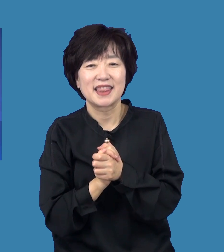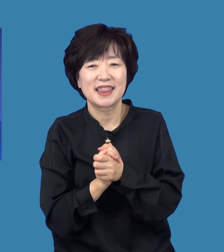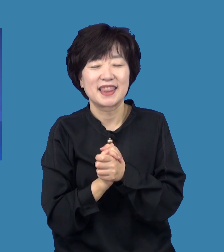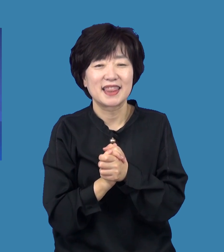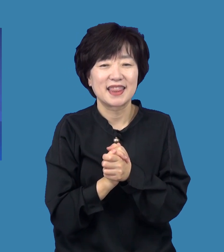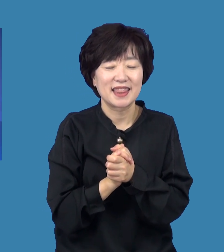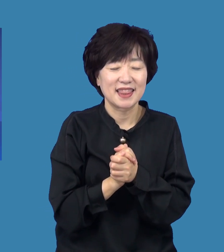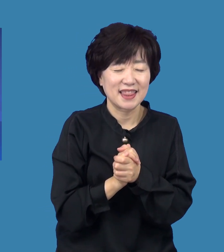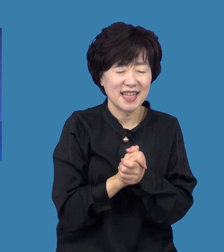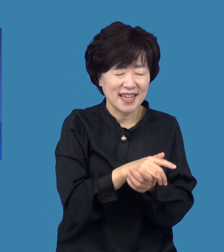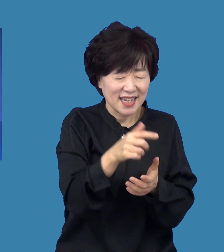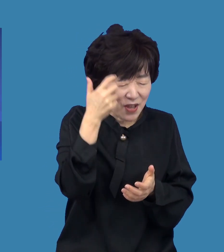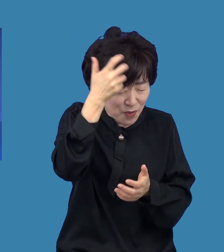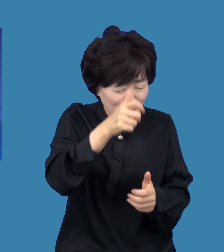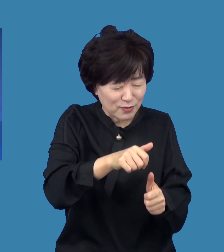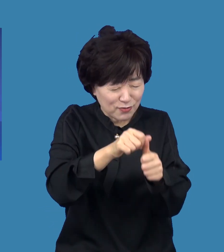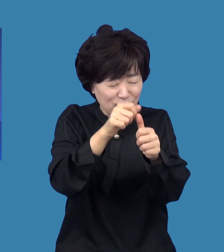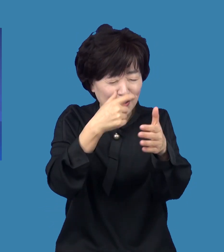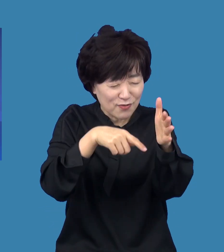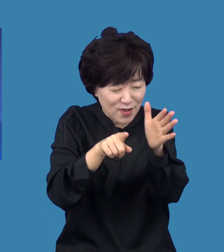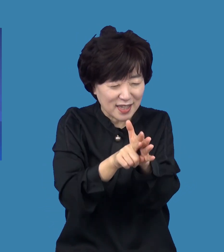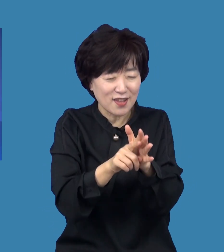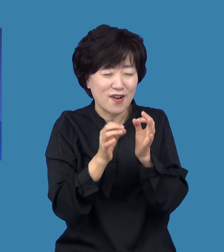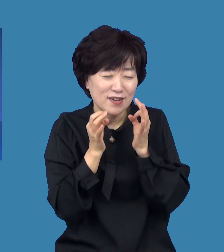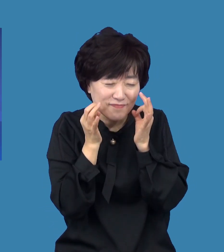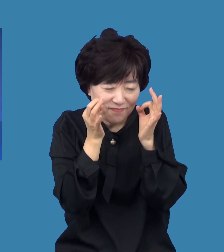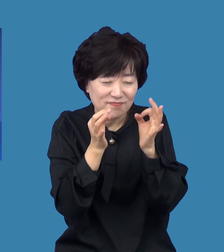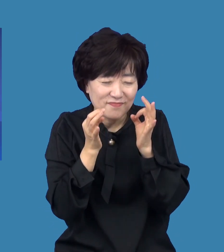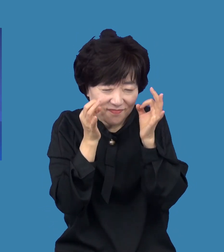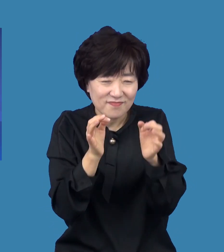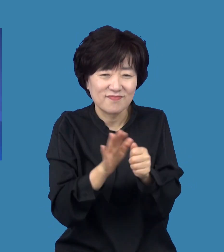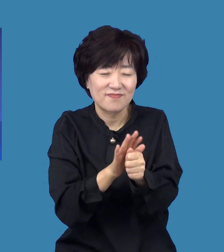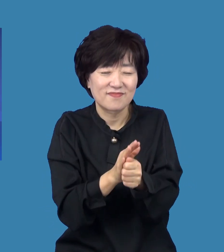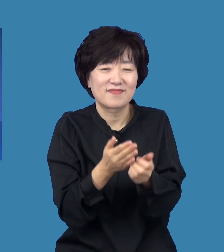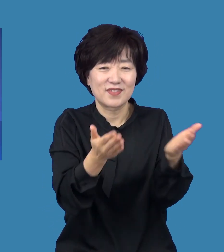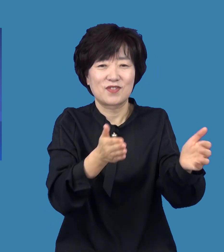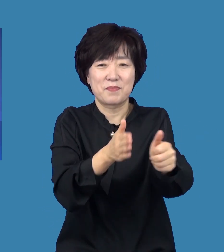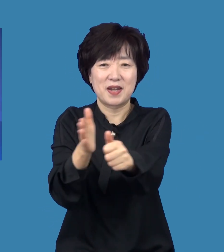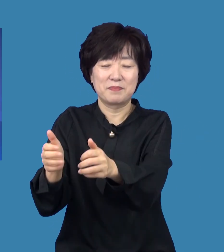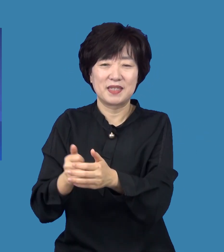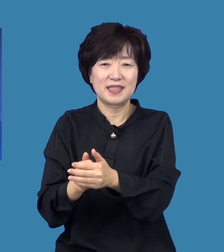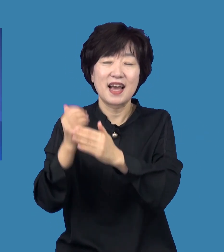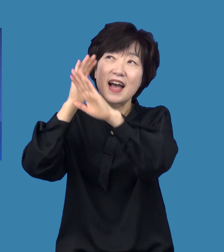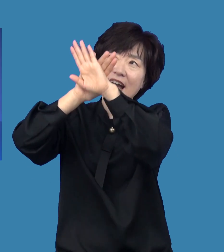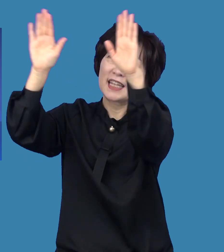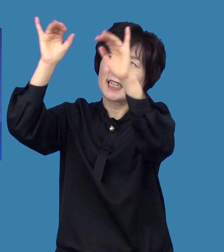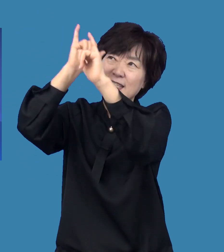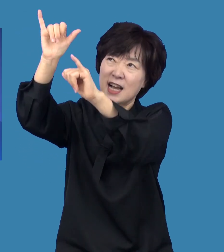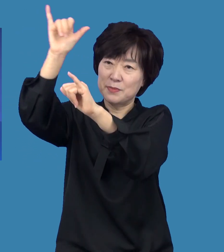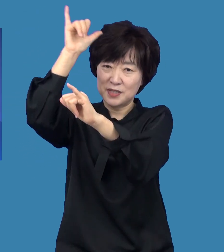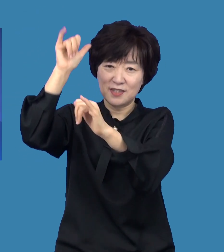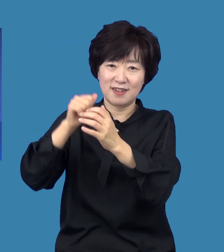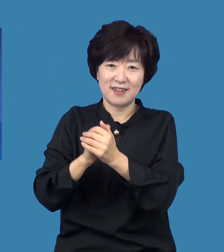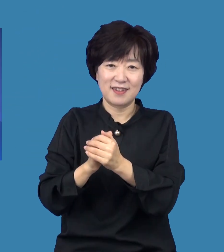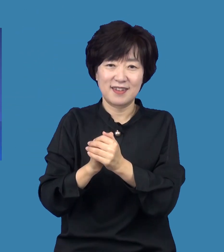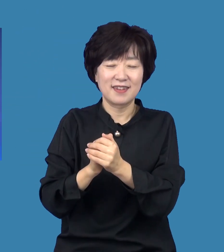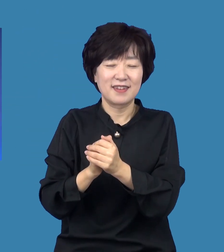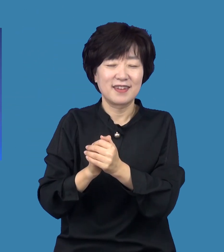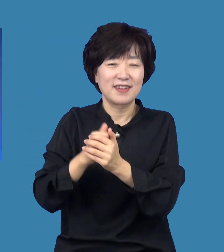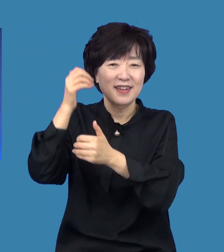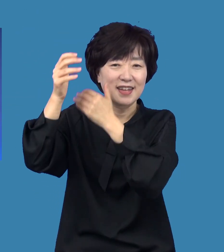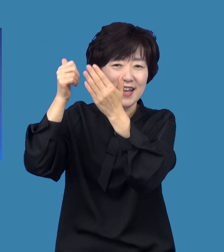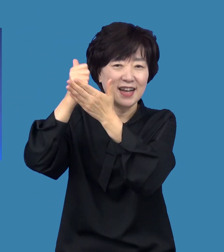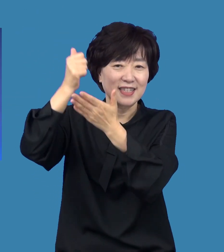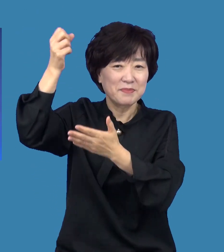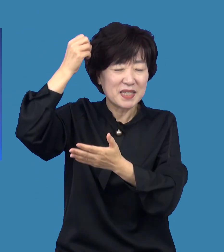위해서 수고하시고 땀 흘리시고 힘쓰시는 여러분 되세요. 하늘의 상급이 있습니다. 절대 하나님이